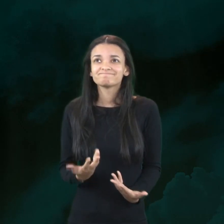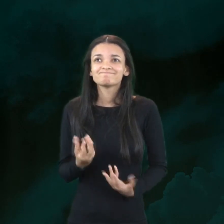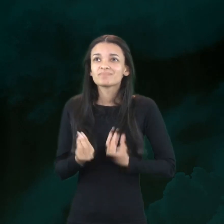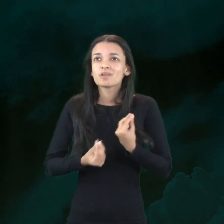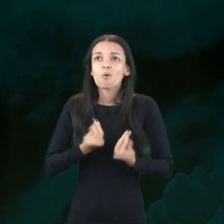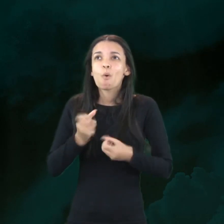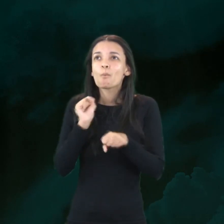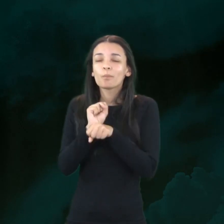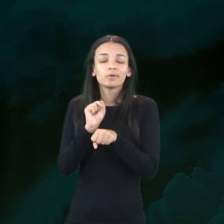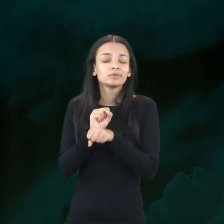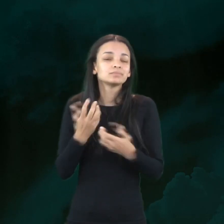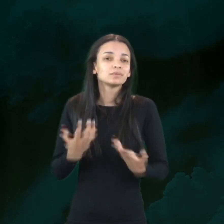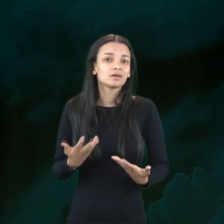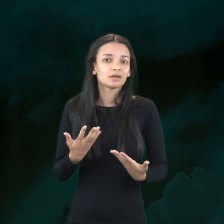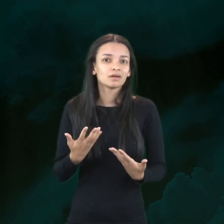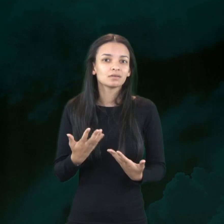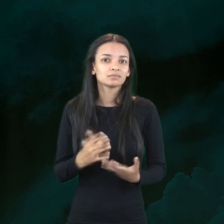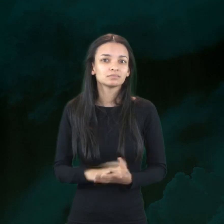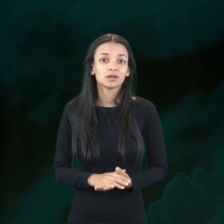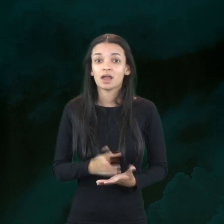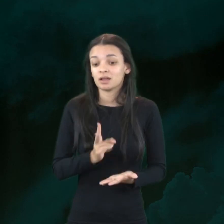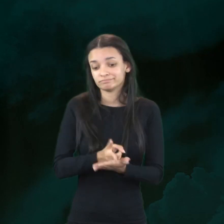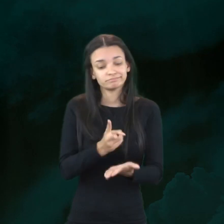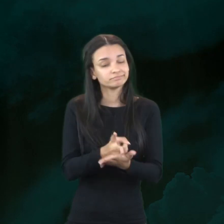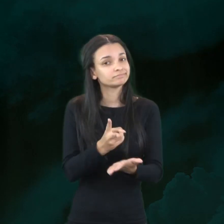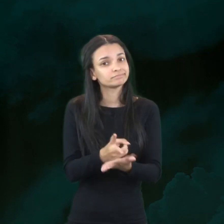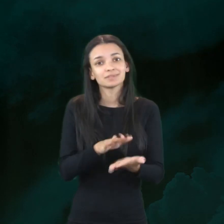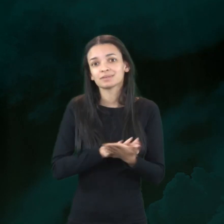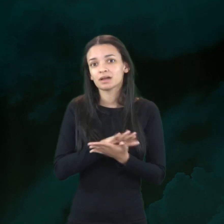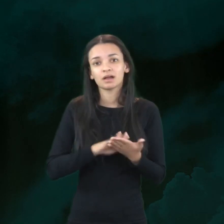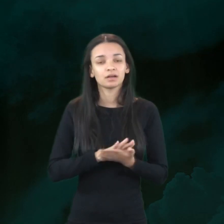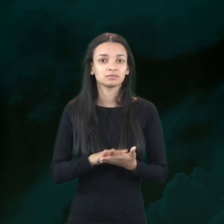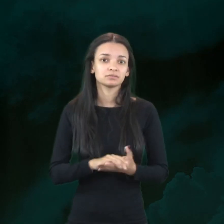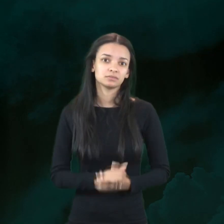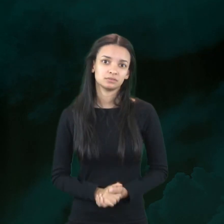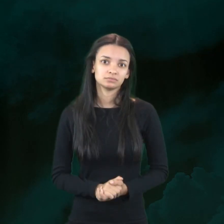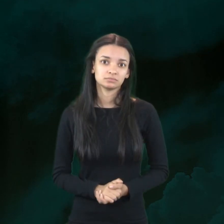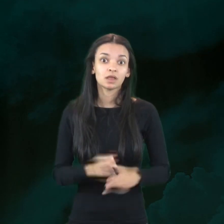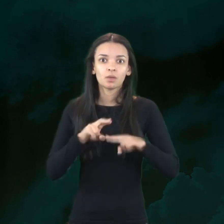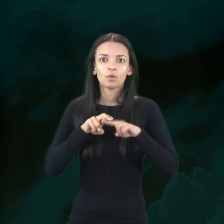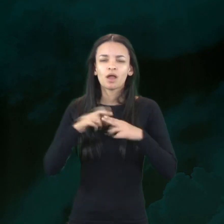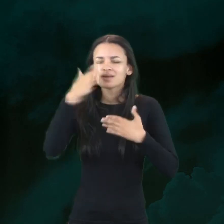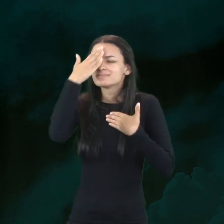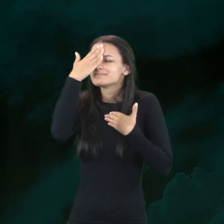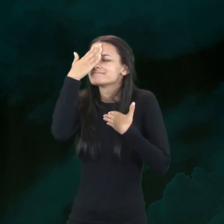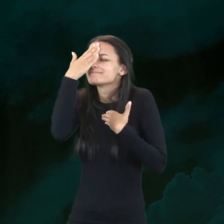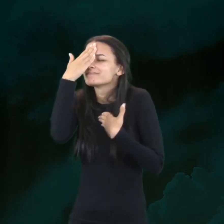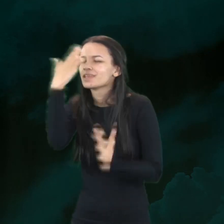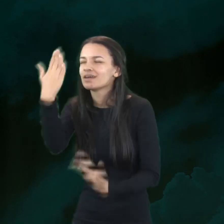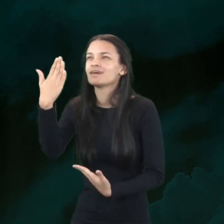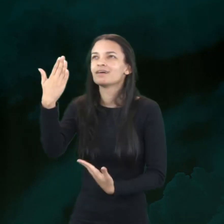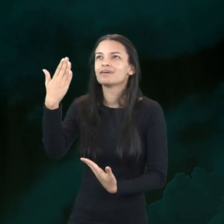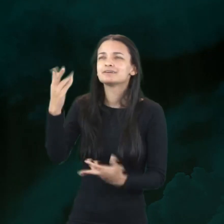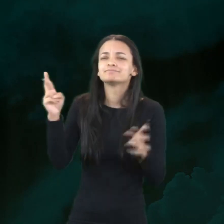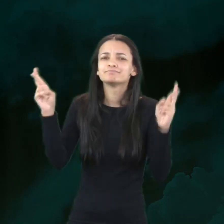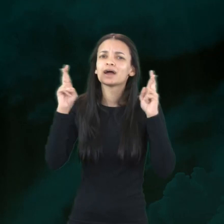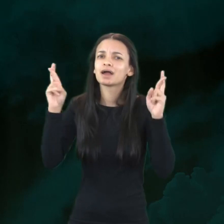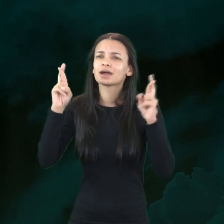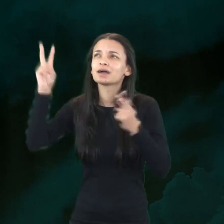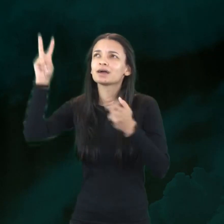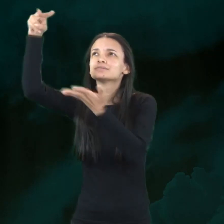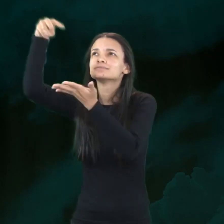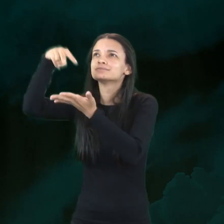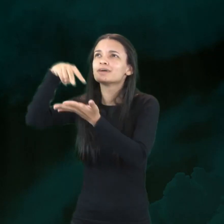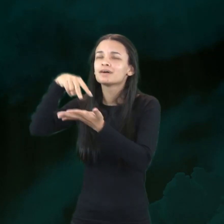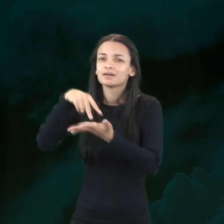não persevera. Então, graças a Deus, a esperança da volta do Senhor, em trazer o